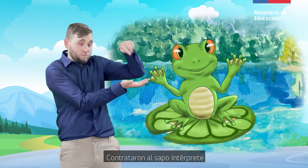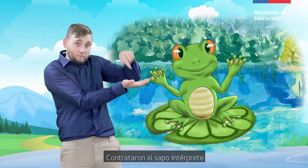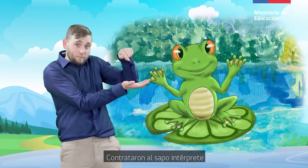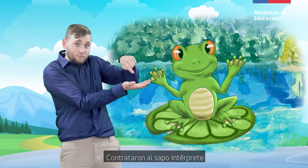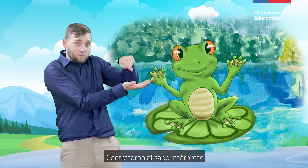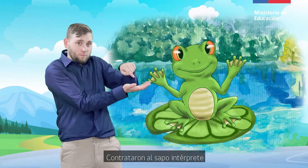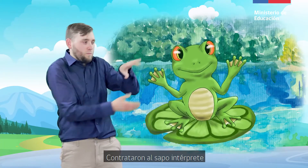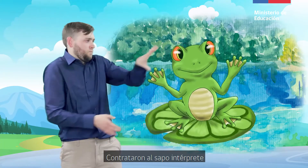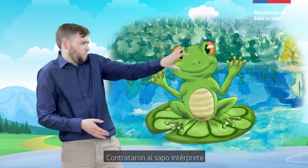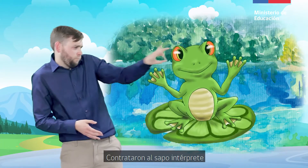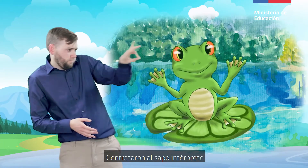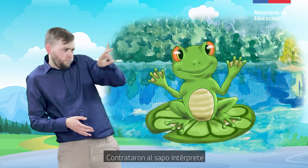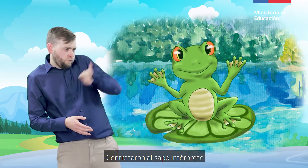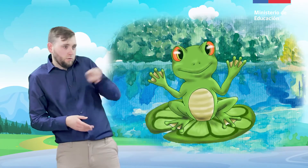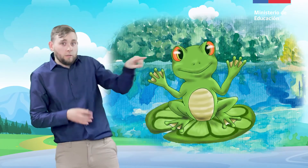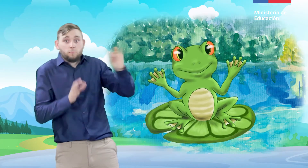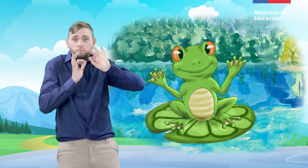Contrataron al sapo intérprete